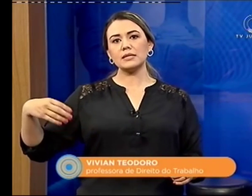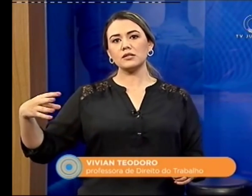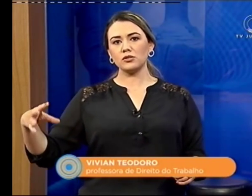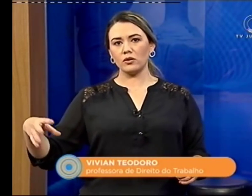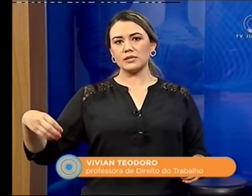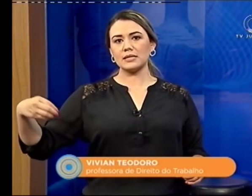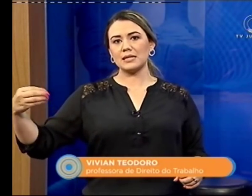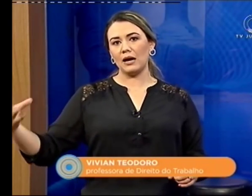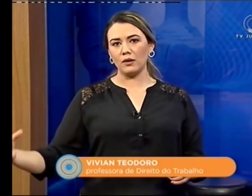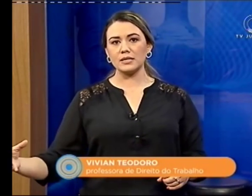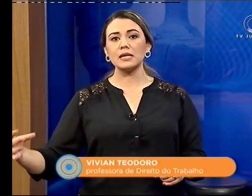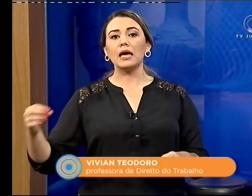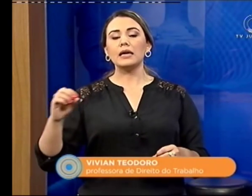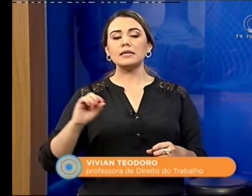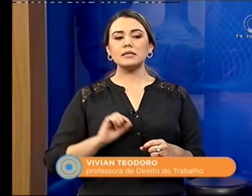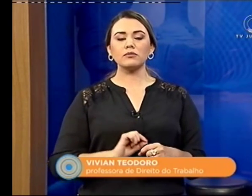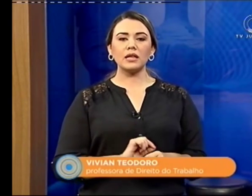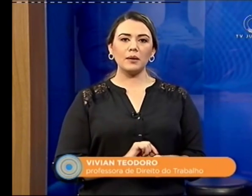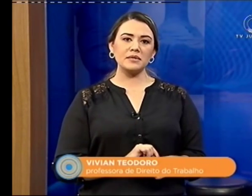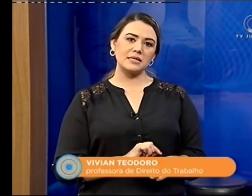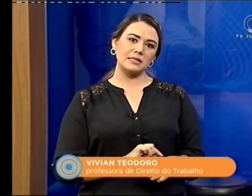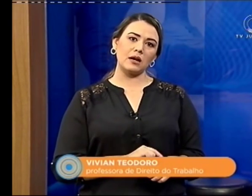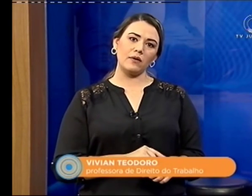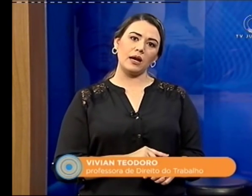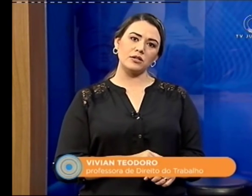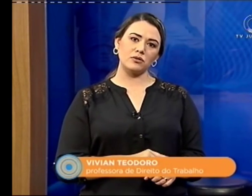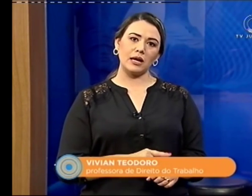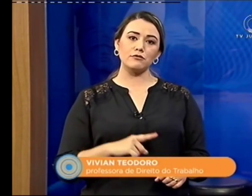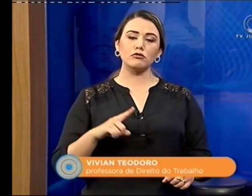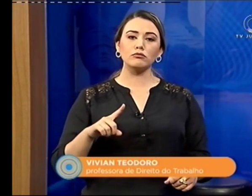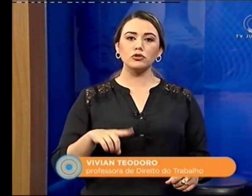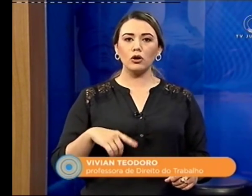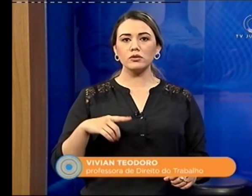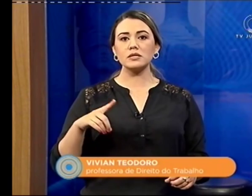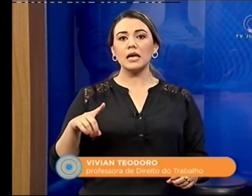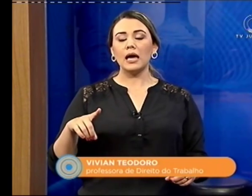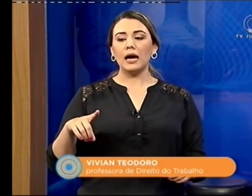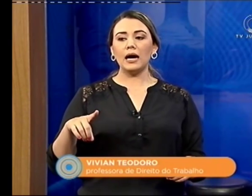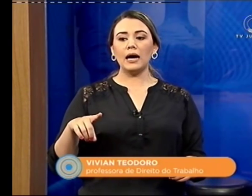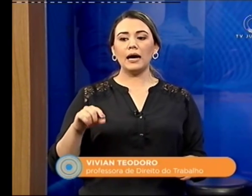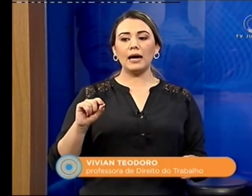as nossas aulas, que são temas que estarão relacionados com todos